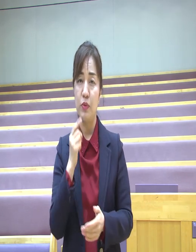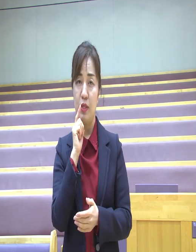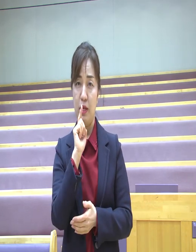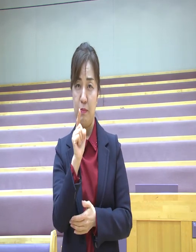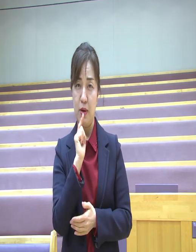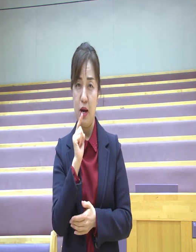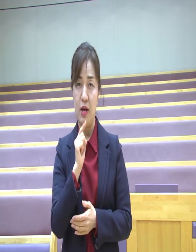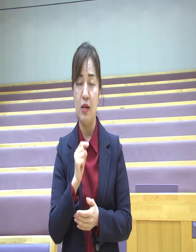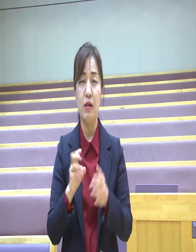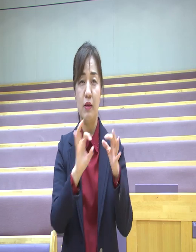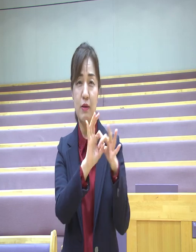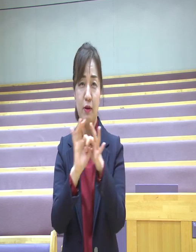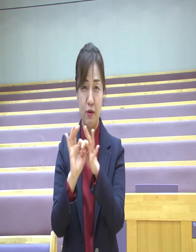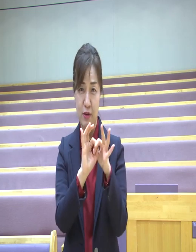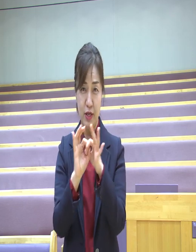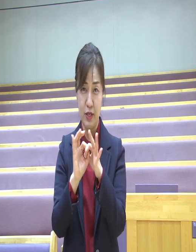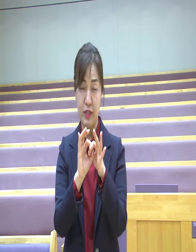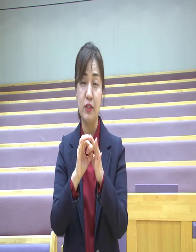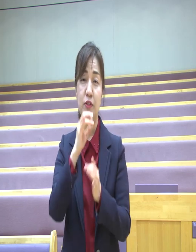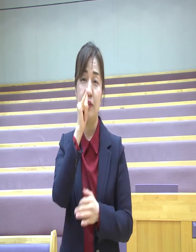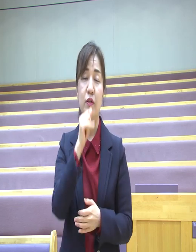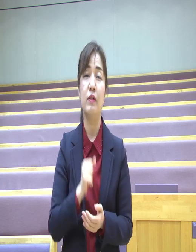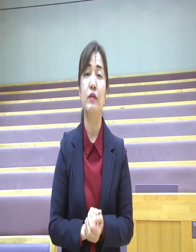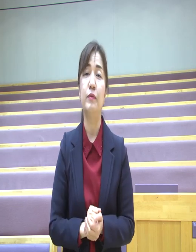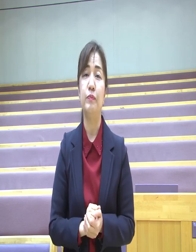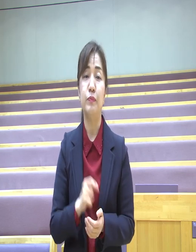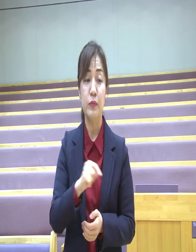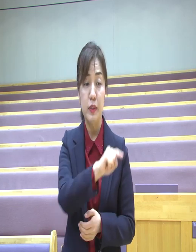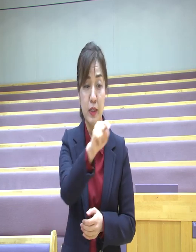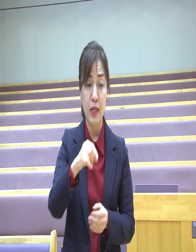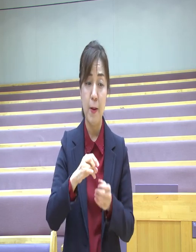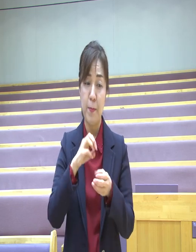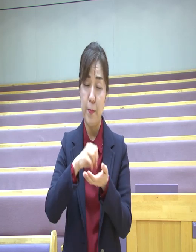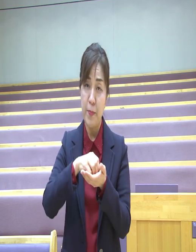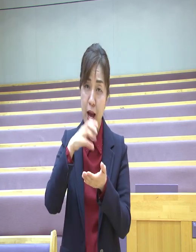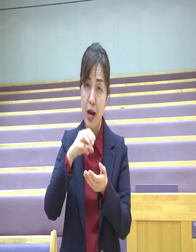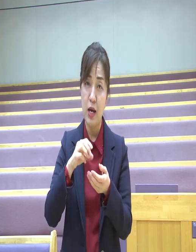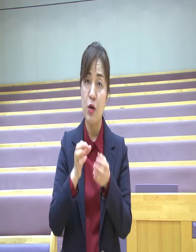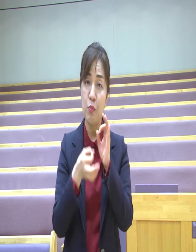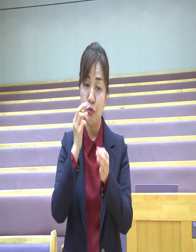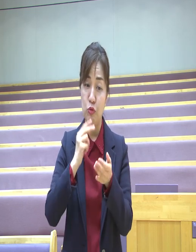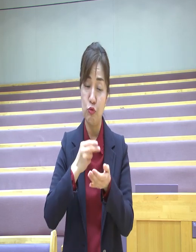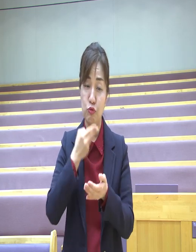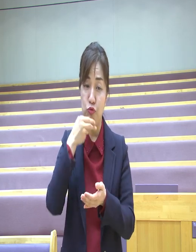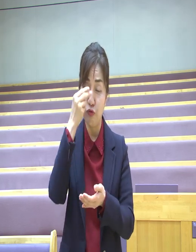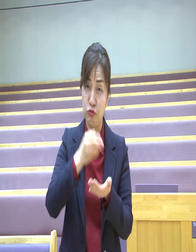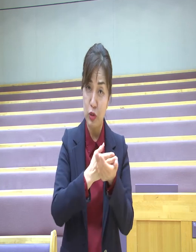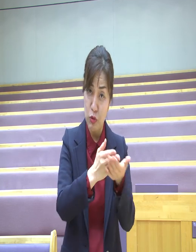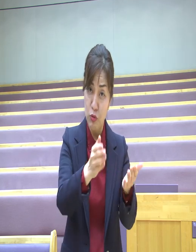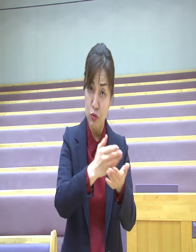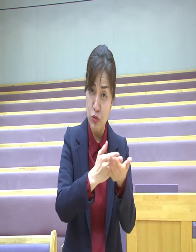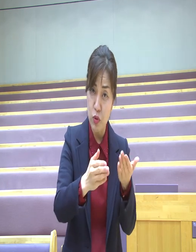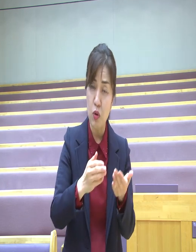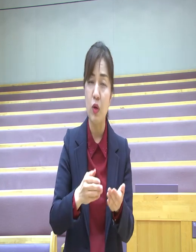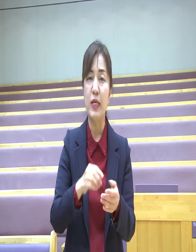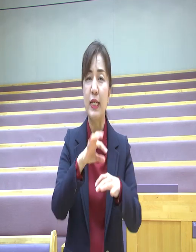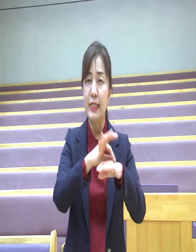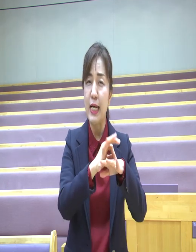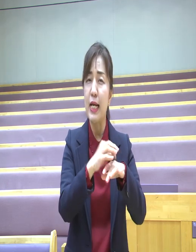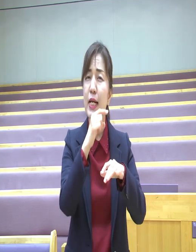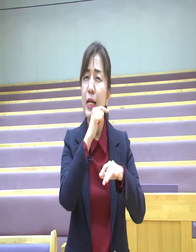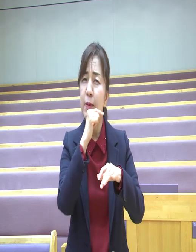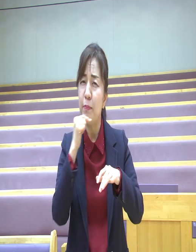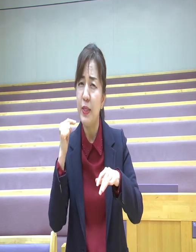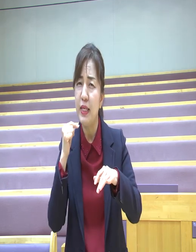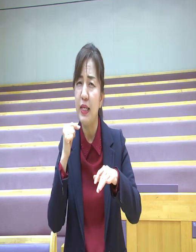자신의 말씀을 연관 지으셨던 것입니다. 즉 그들에게 빵과 포도주를 나누어 주며 그것을 자신의